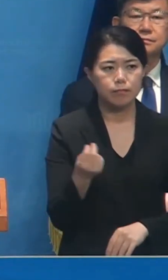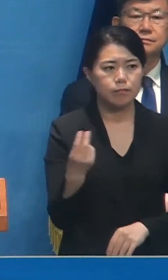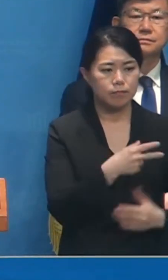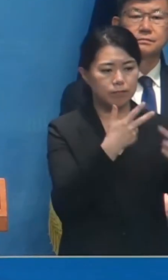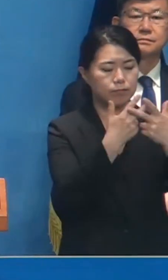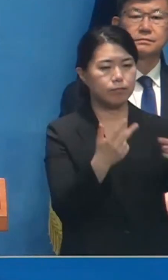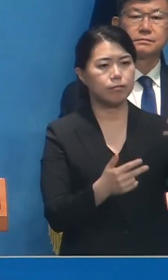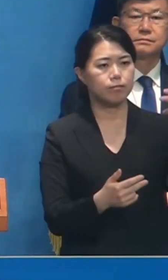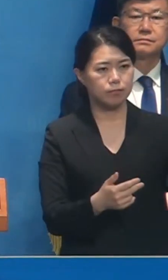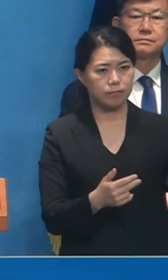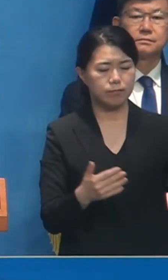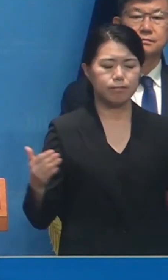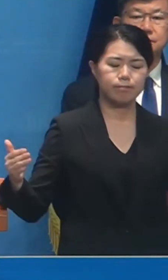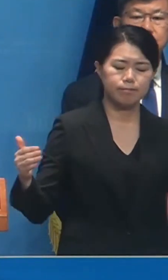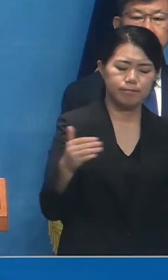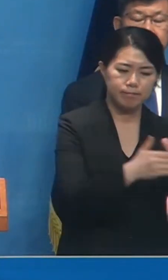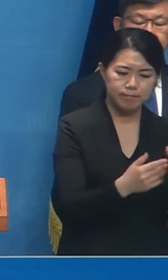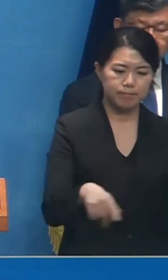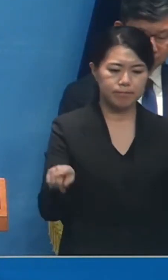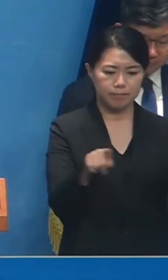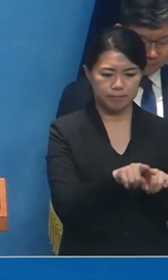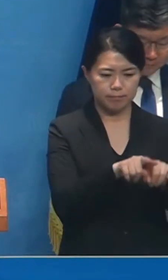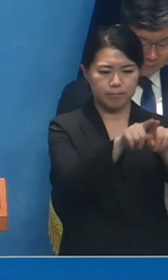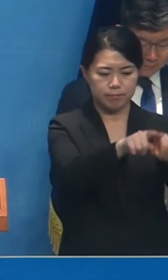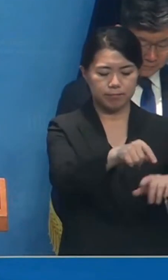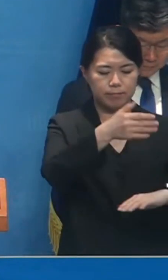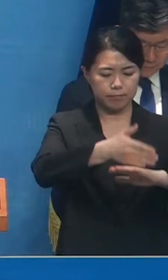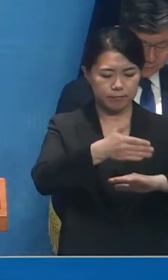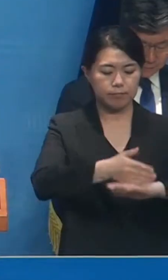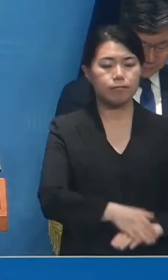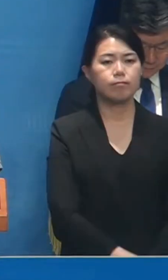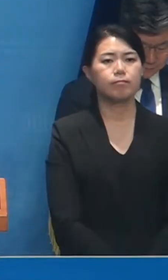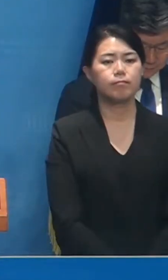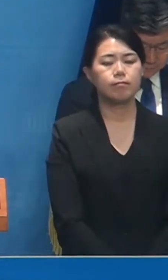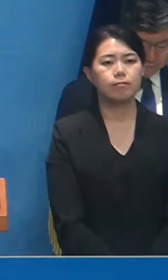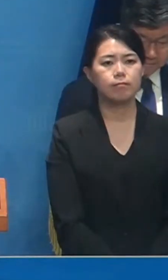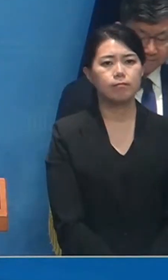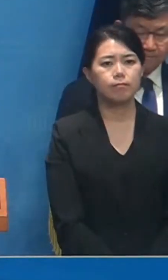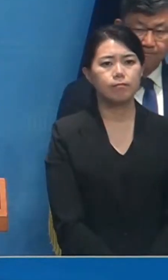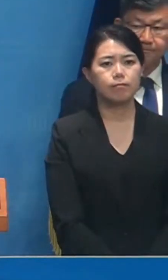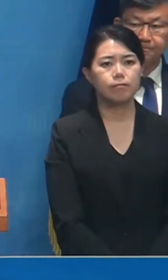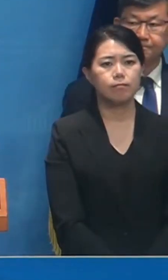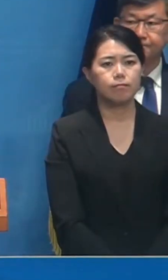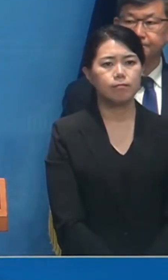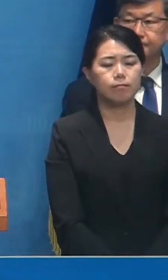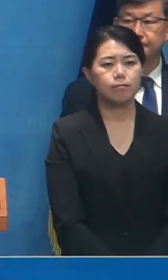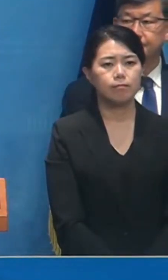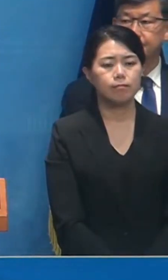이재명 후보와 끝까지 함께 나아가겠습니다. 감사합니다.